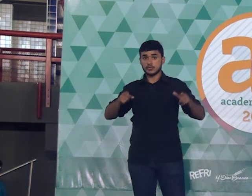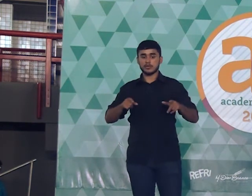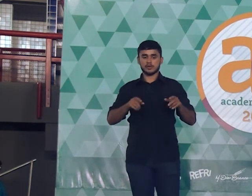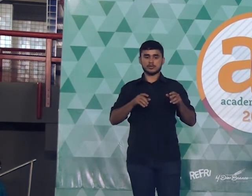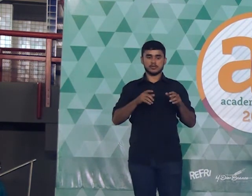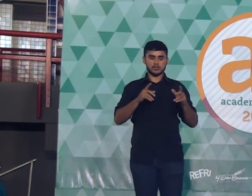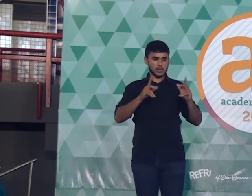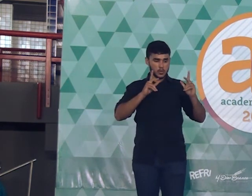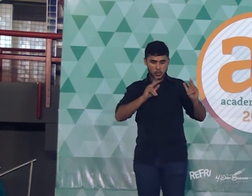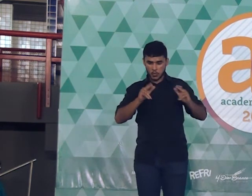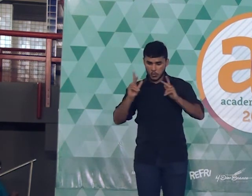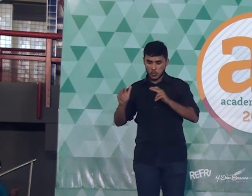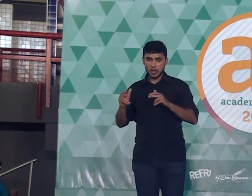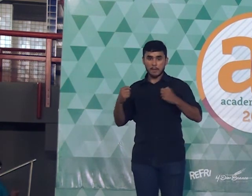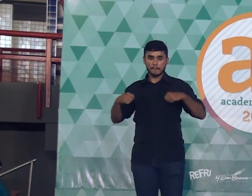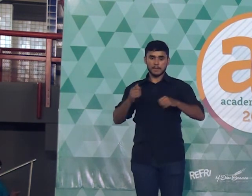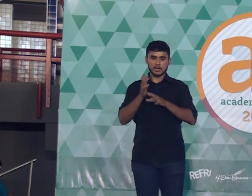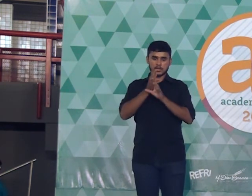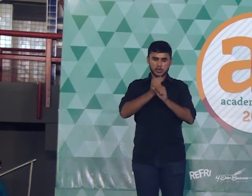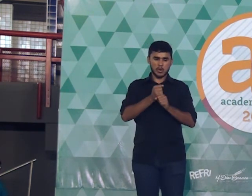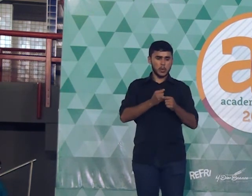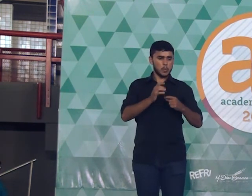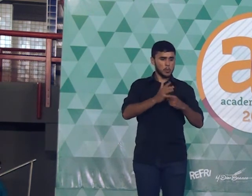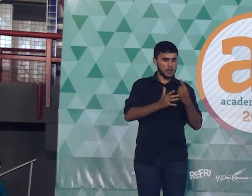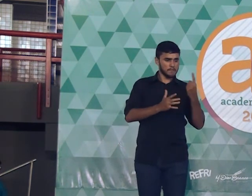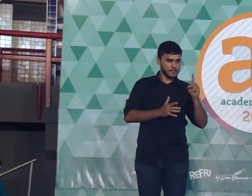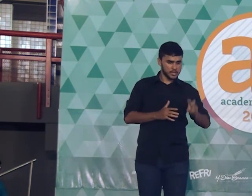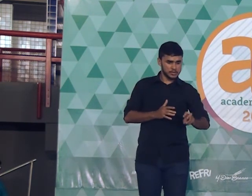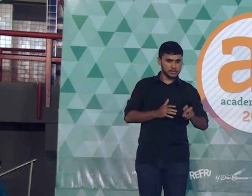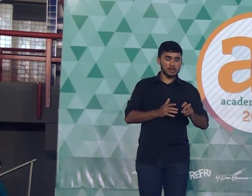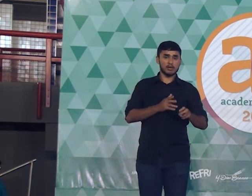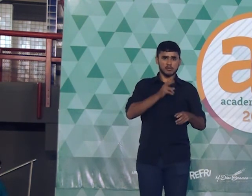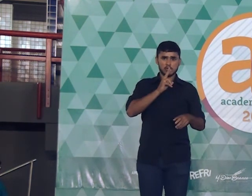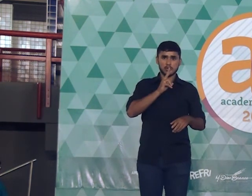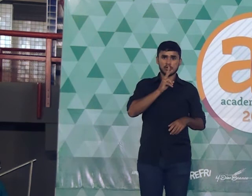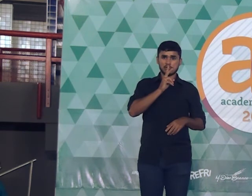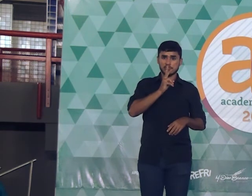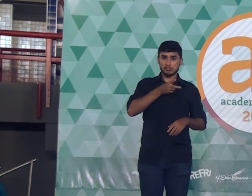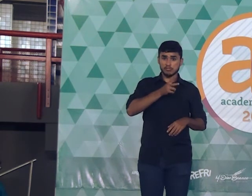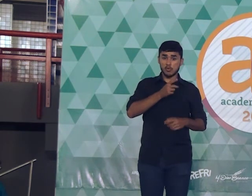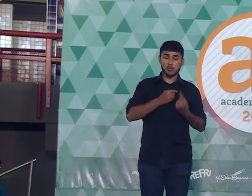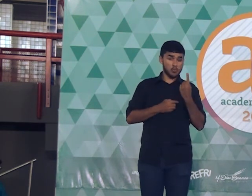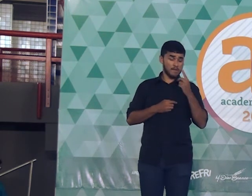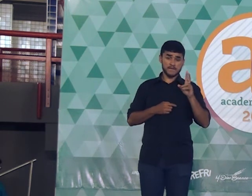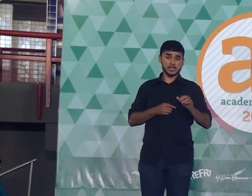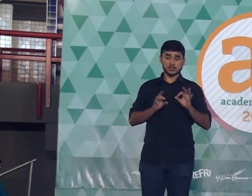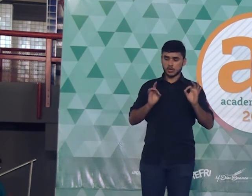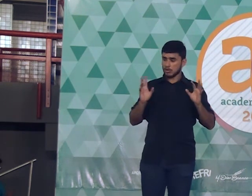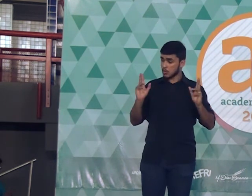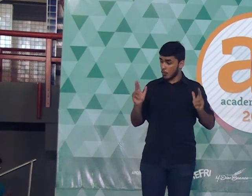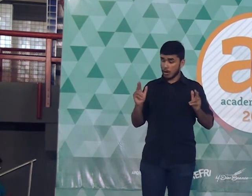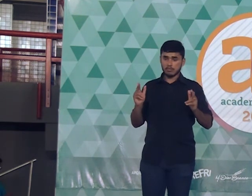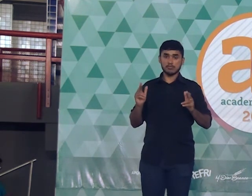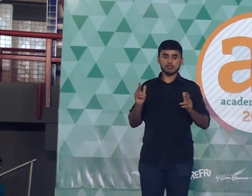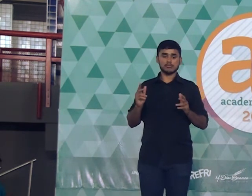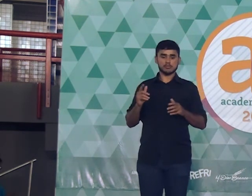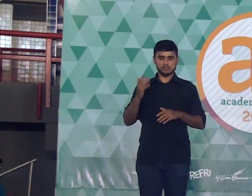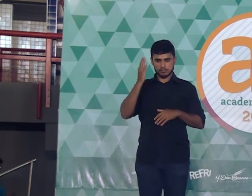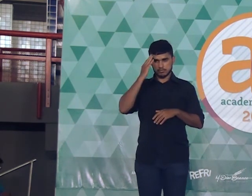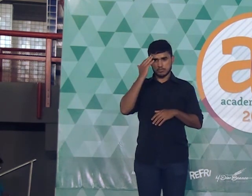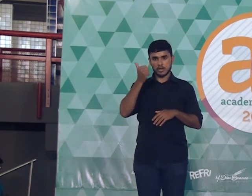há necessidade de eu fazer esse cálculo 2 vezes. Basta que eu calcule uma única vez e duplique o resultado.